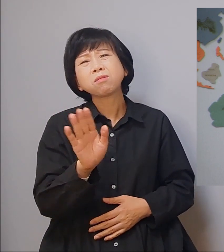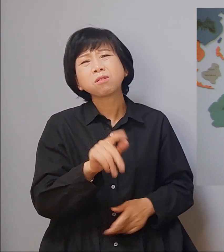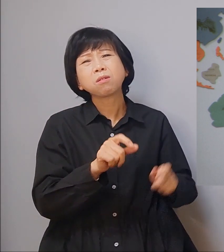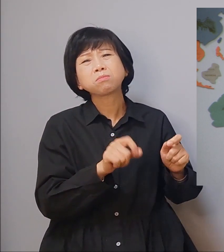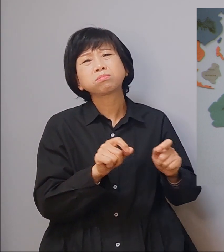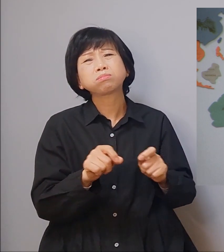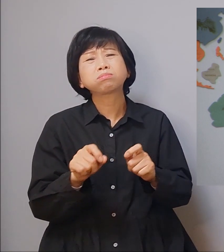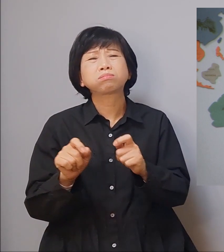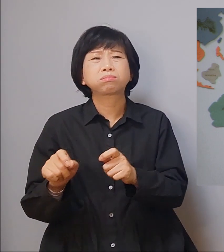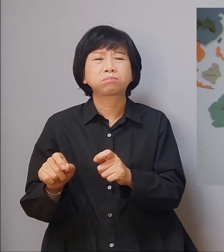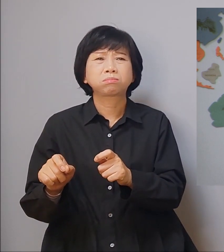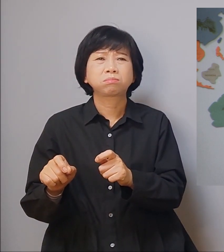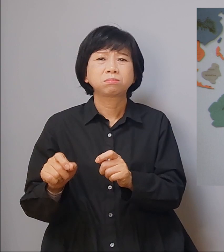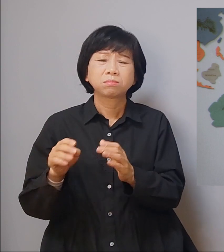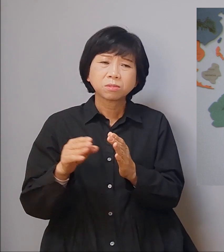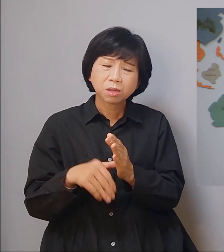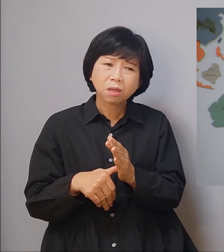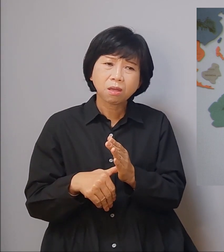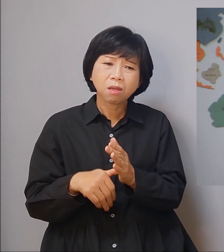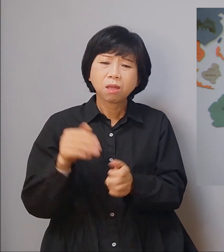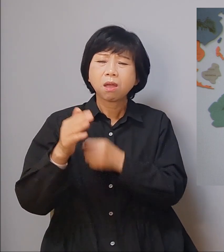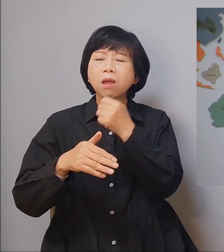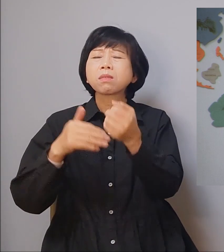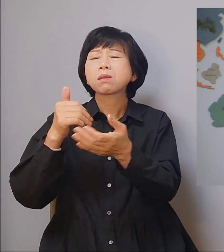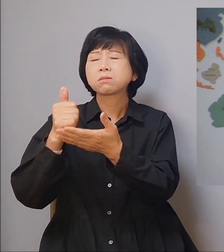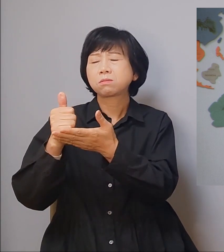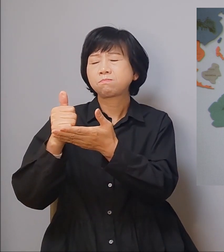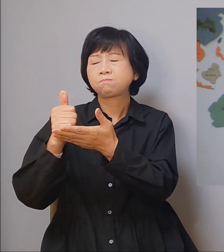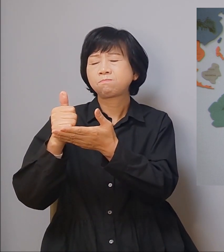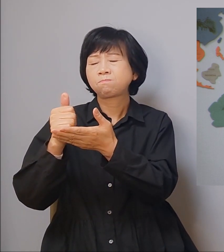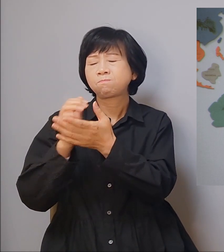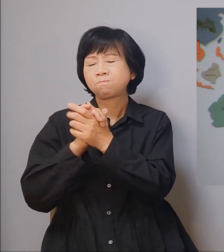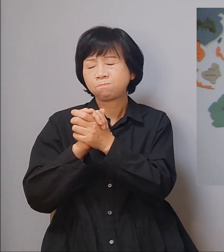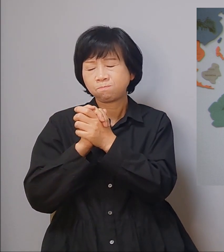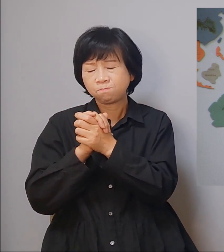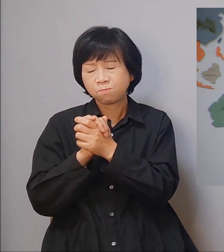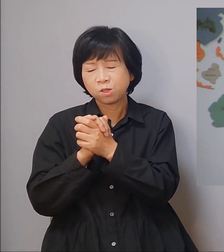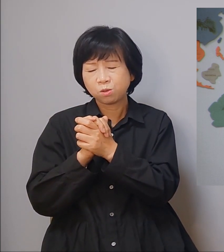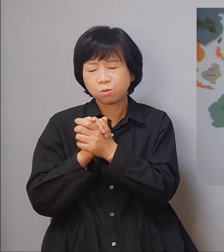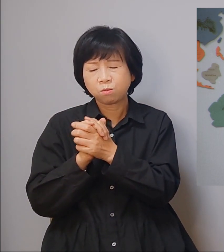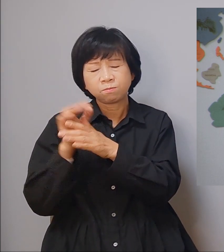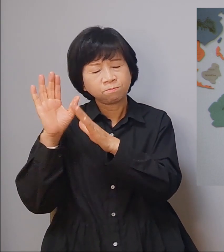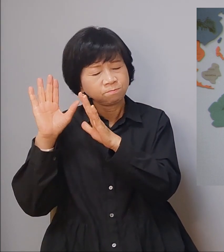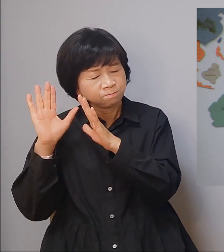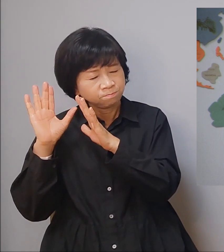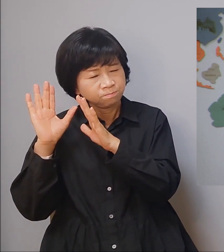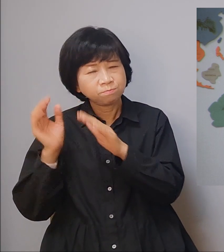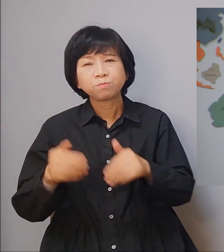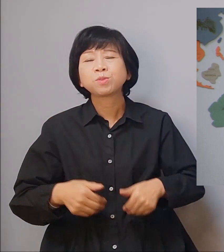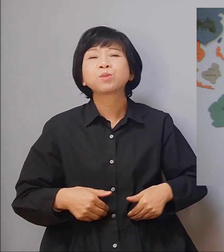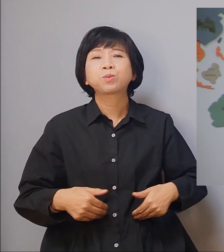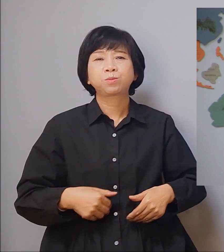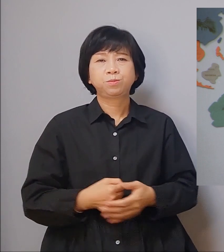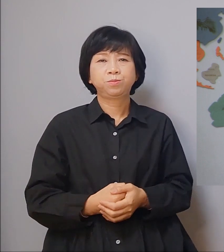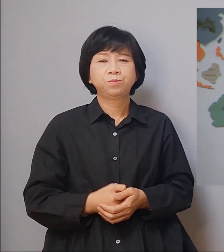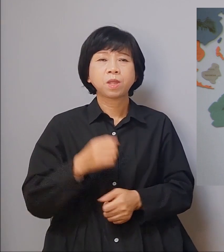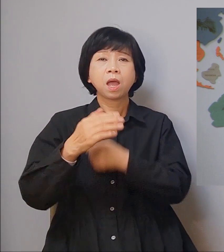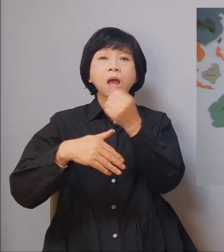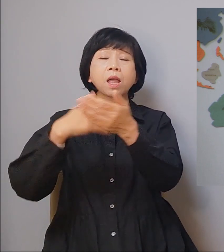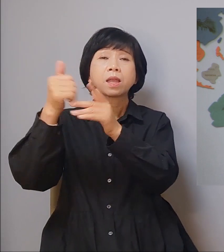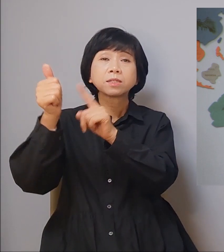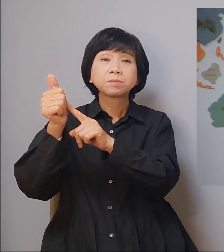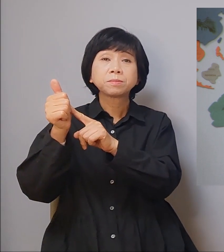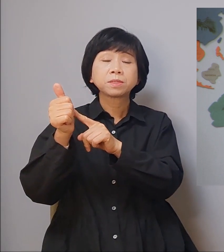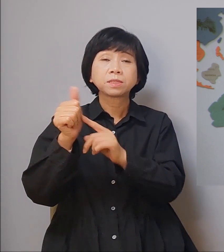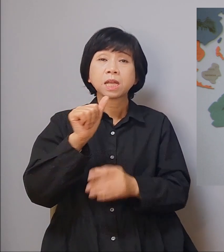이때 하나님의 음성에 귀를 기울여야 될 줄 믿습니다. 하나님은요, 감옥에서 요셉과 함께